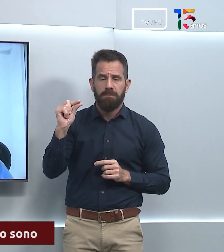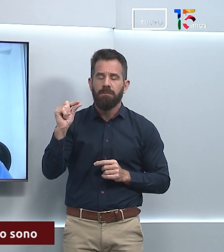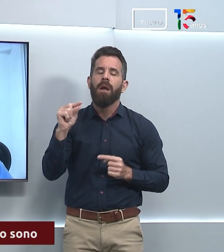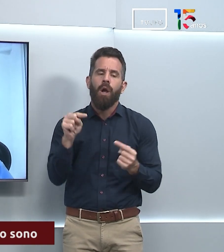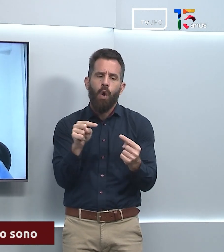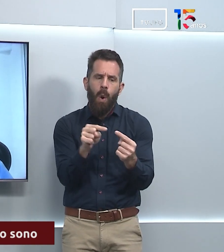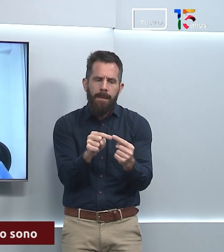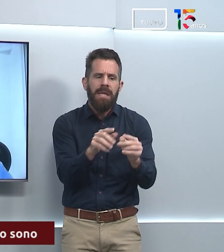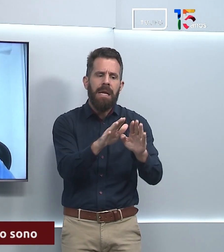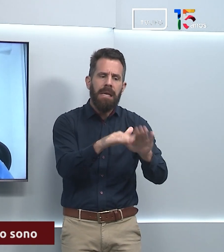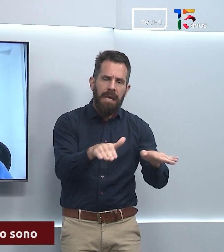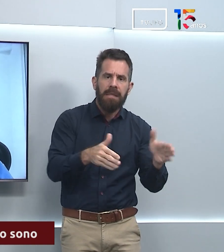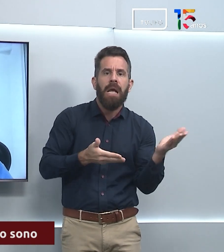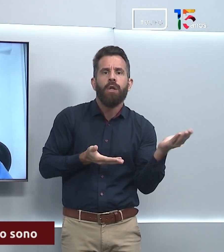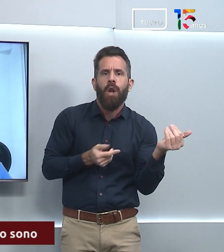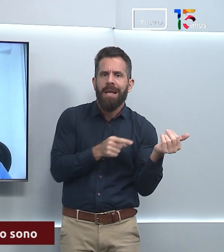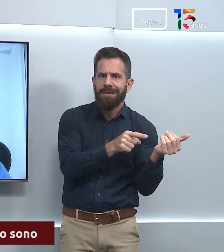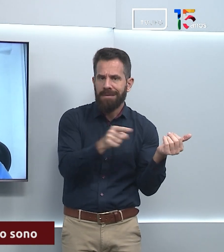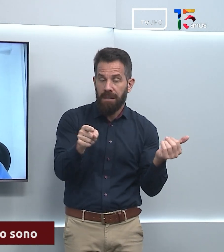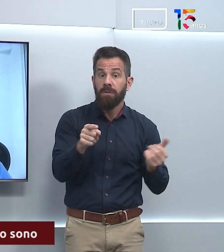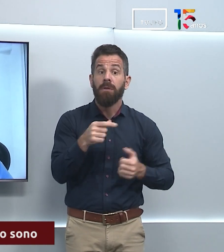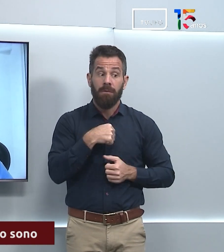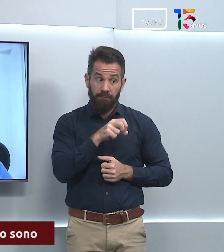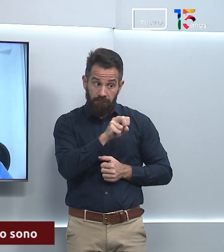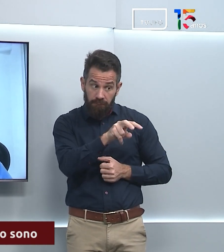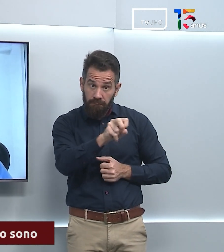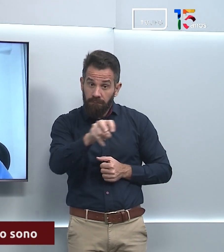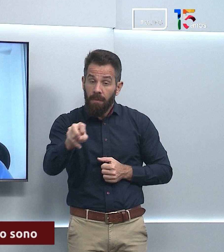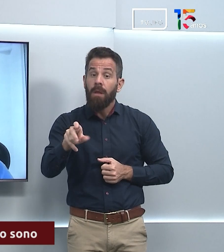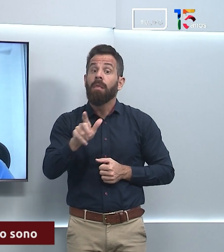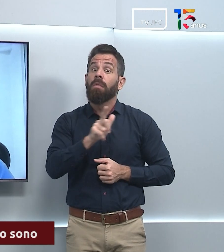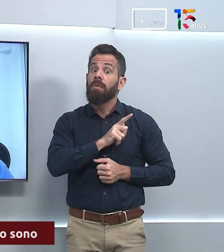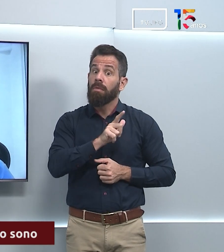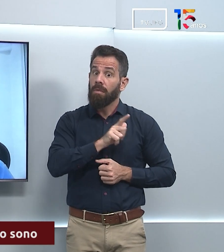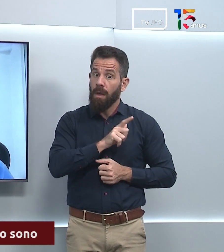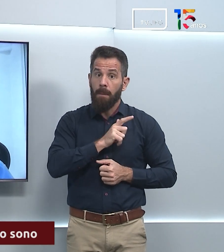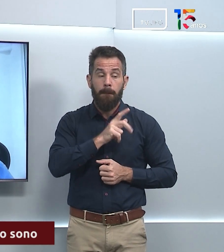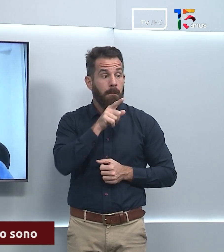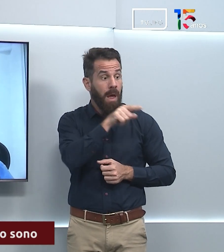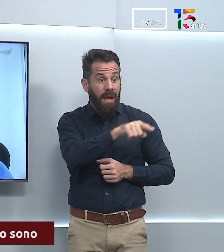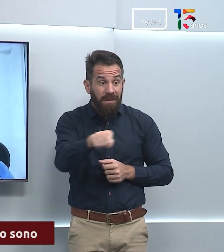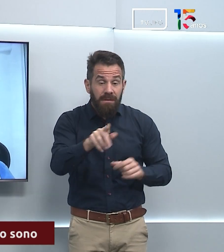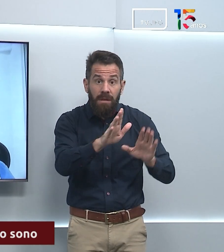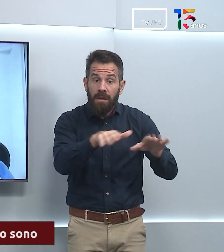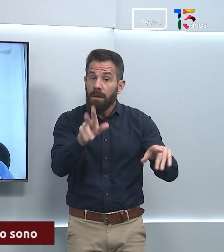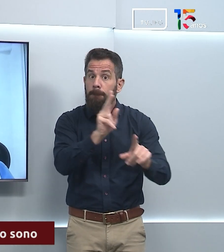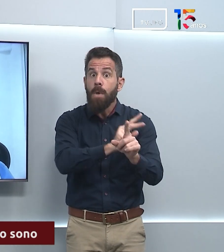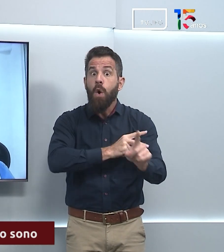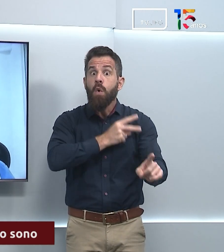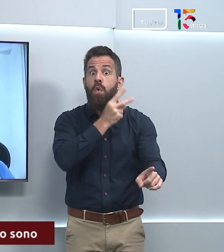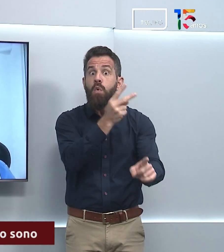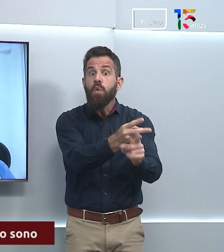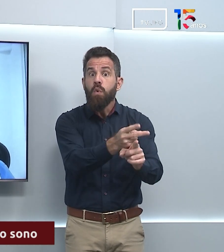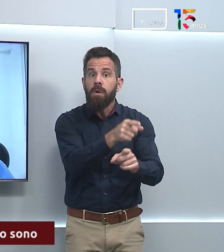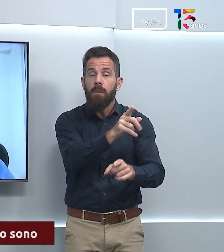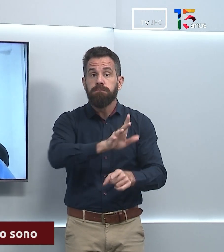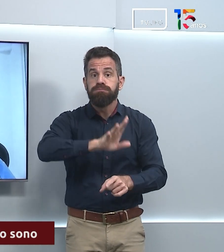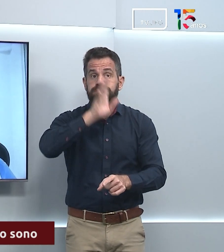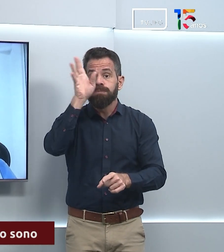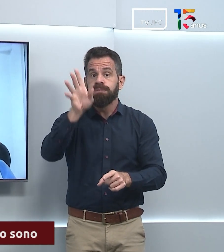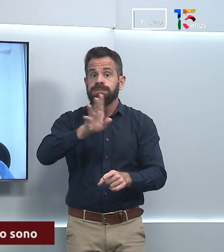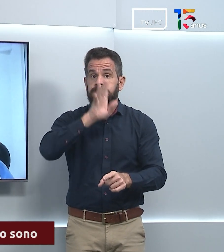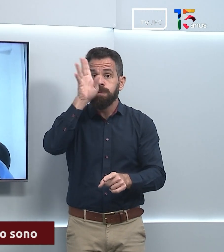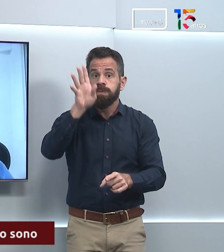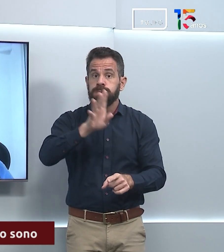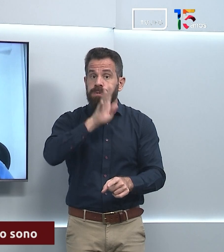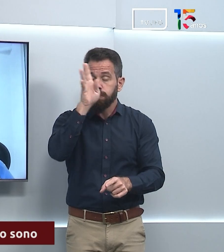e para adolescentes também. A gente vê que as crianças estão usando doses, chegam até às vezes 10 vezes mais do que é liberado para aquela faixa etária, né? E